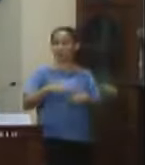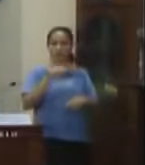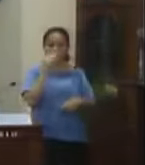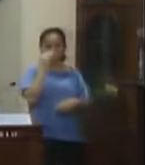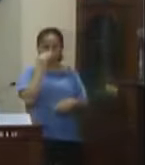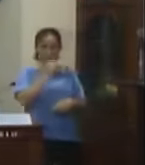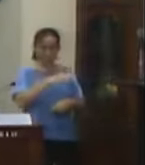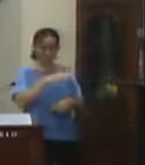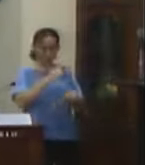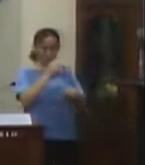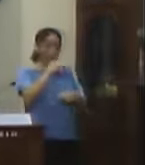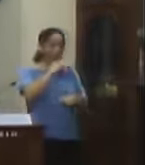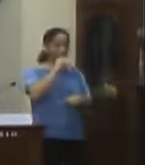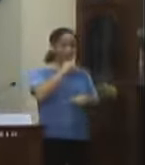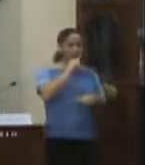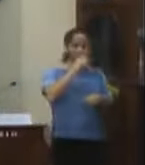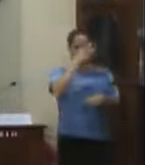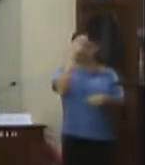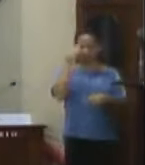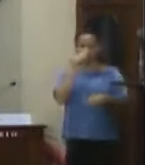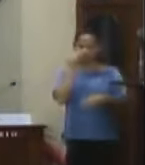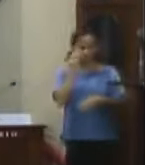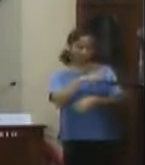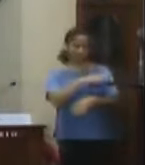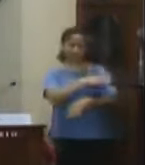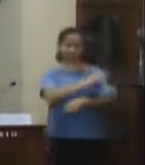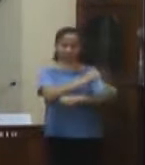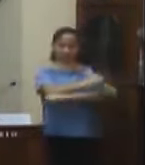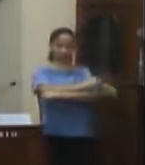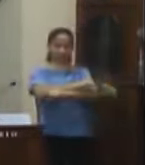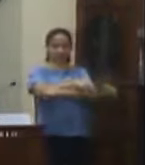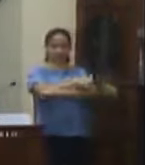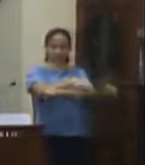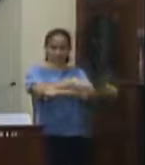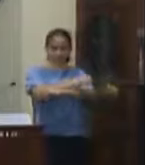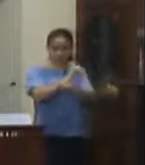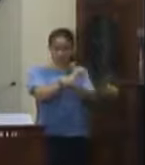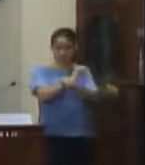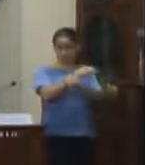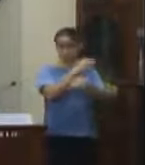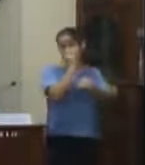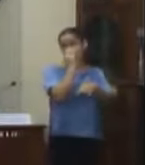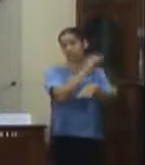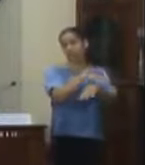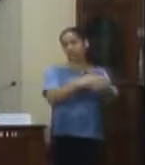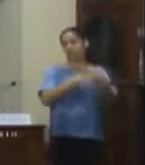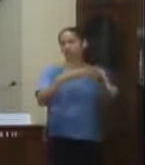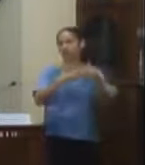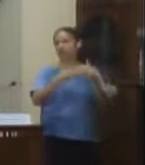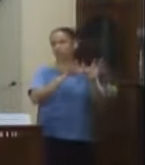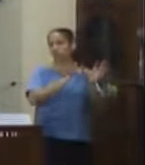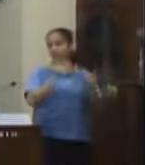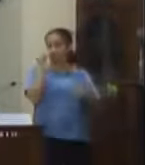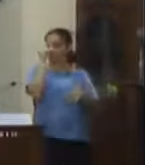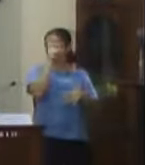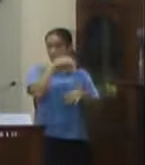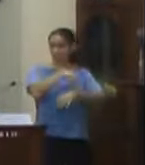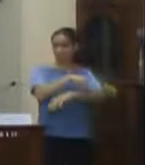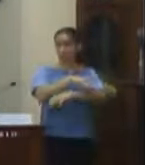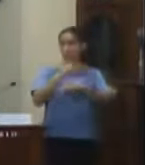depreciados, e as pessoas vão abandonando esses veículos em via pública, e com isso dificulta as